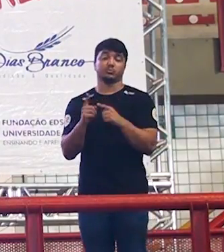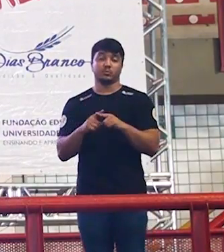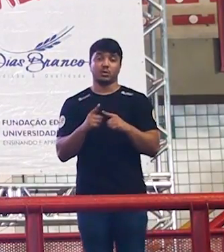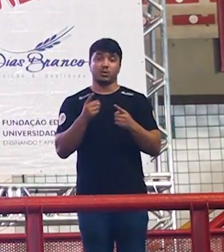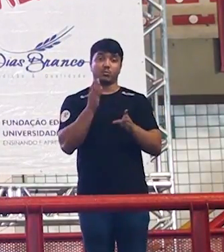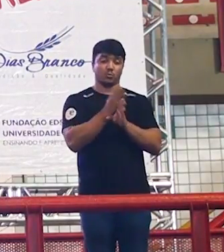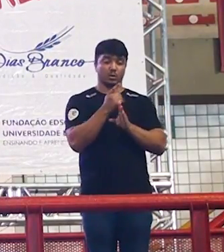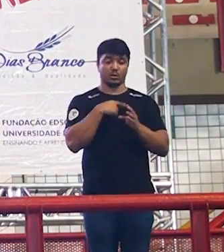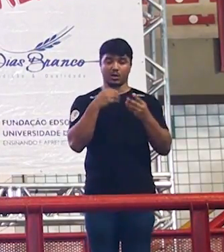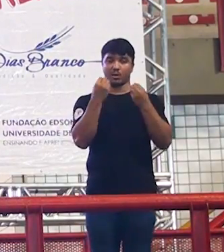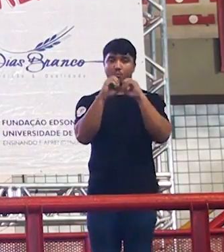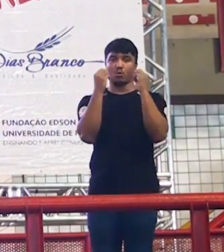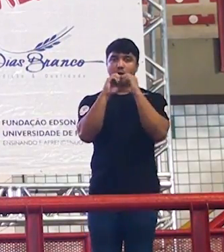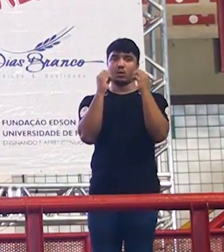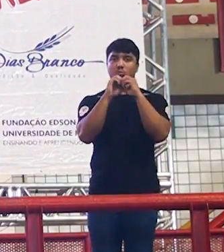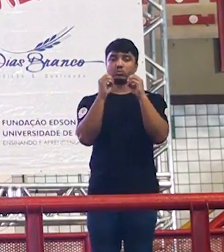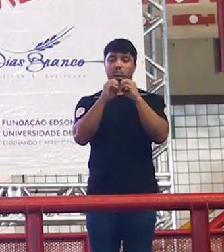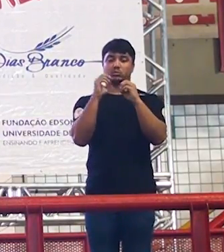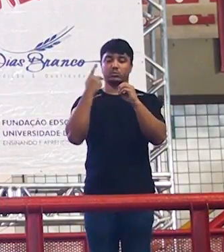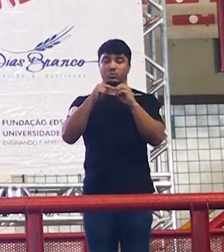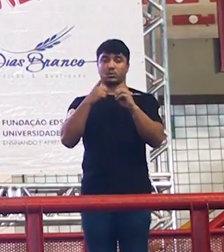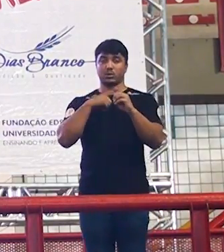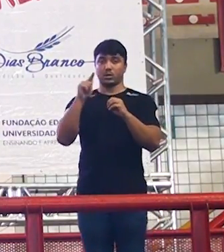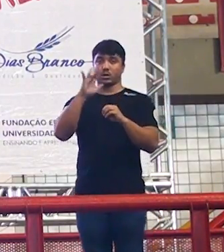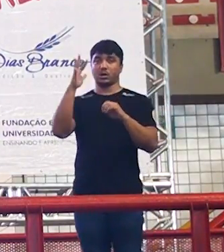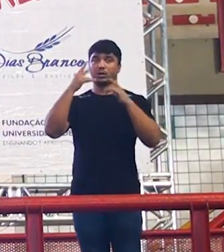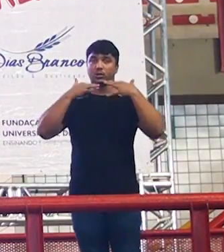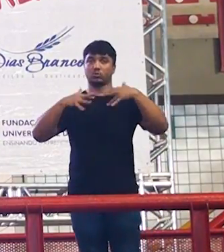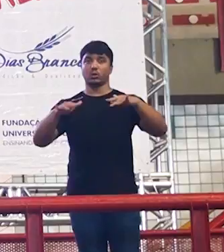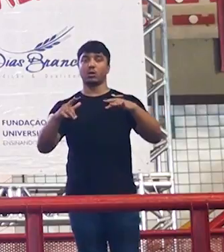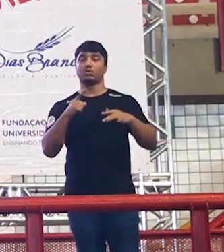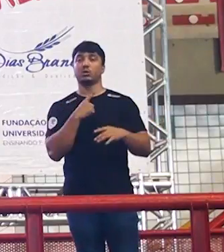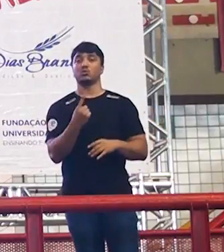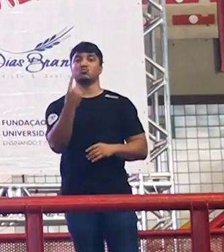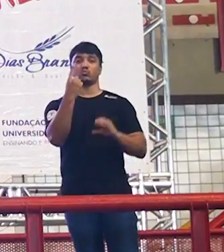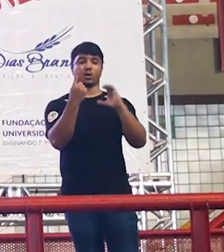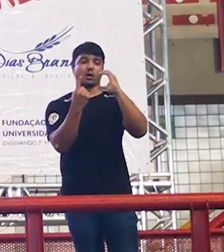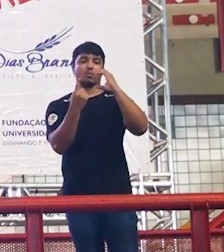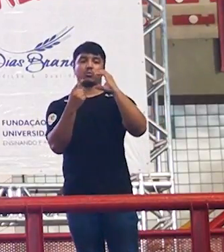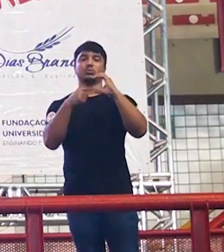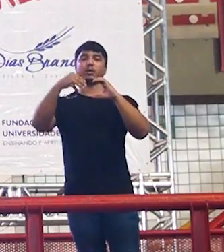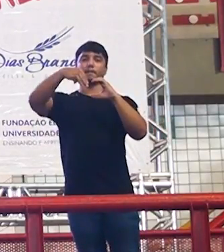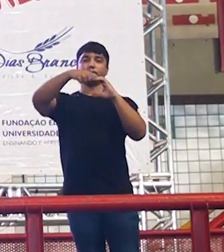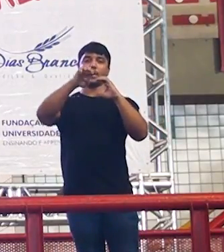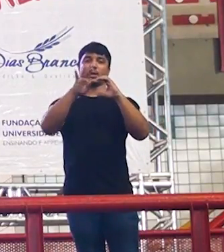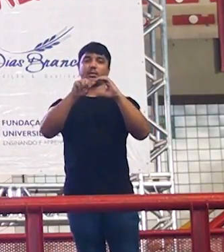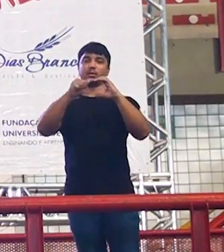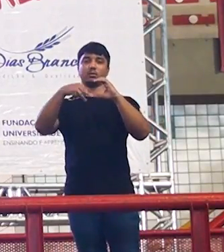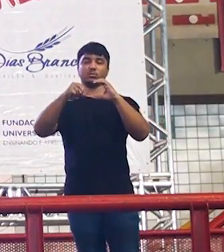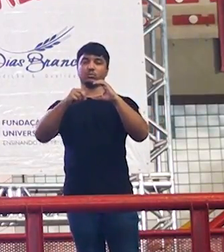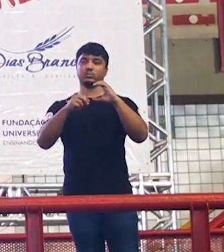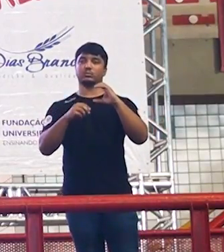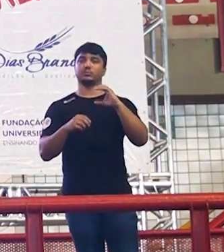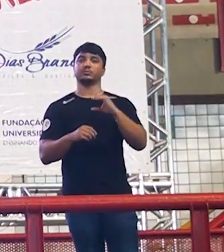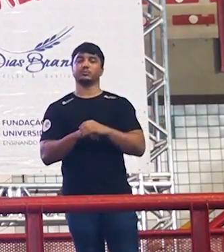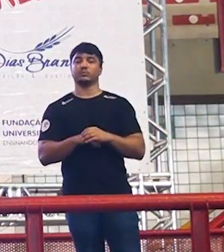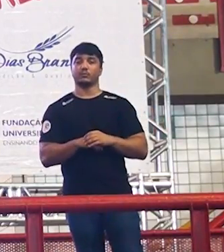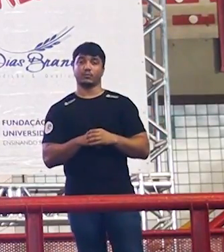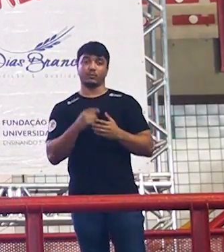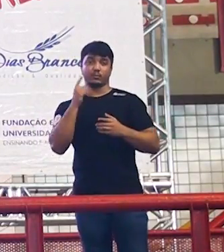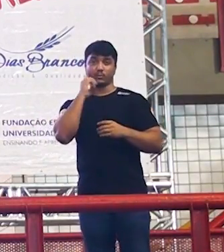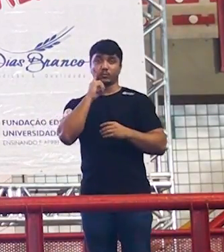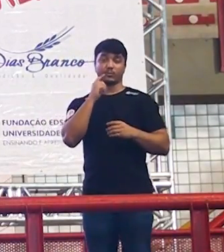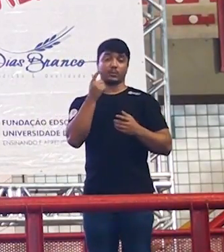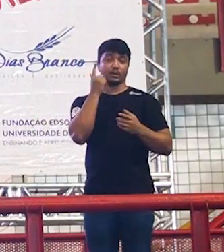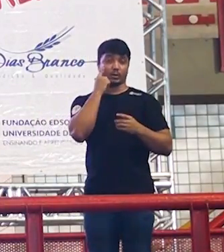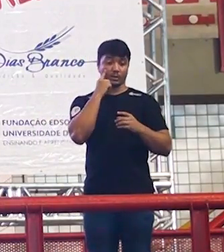porque a molécula do principal componente do gás natural só tem um carbono, é o metano. Só tem um carbono,